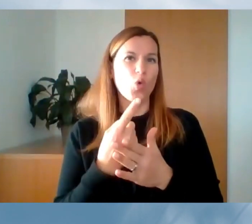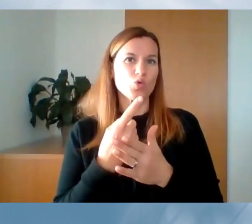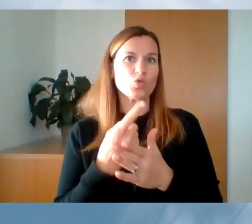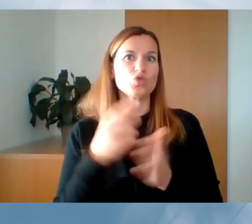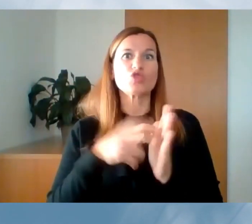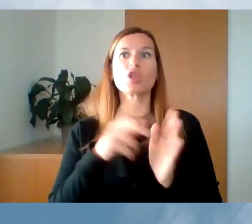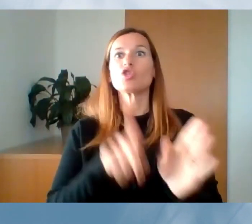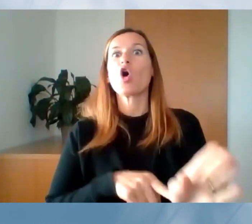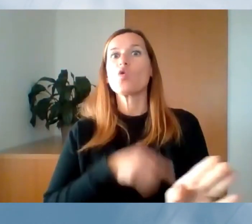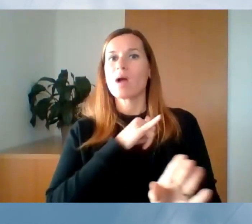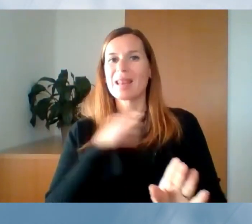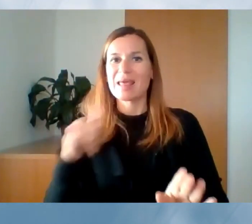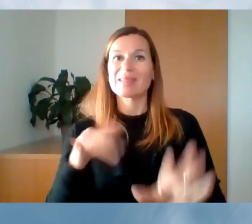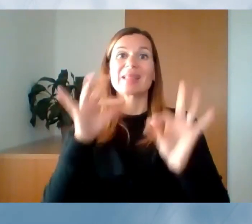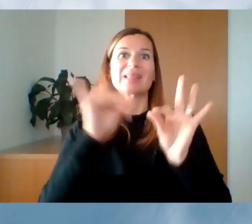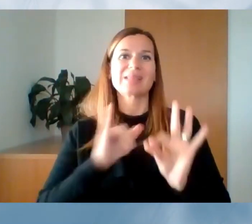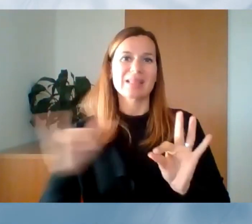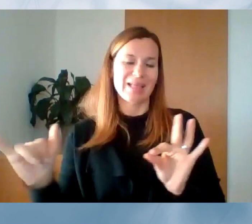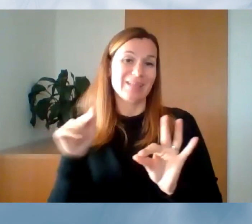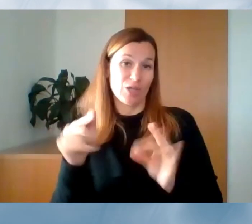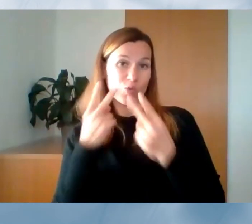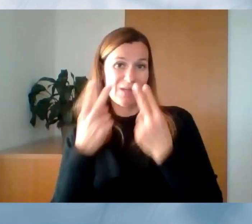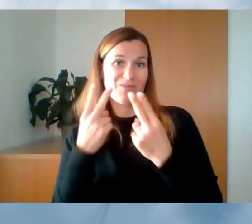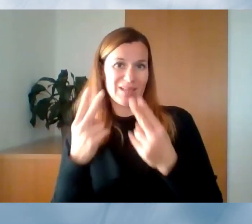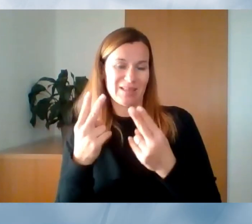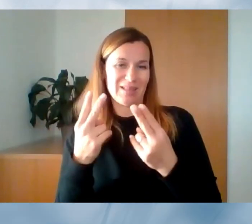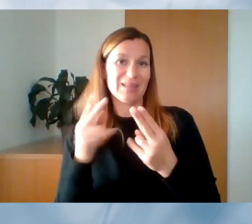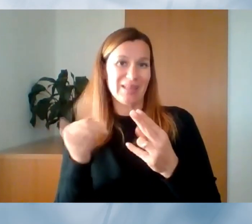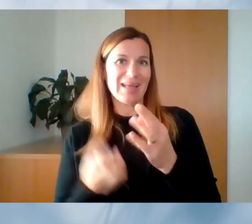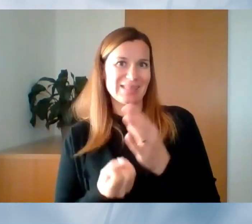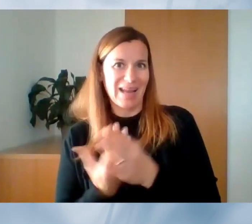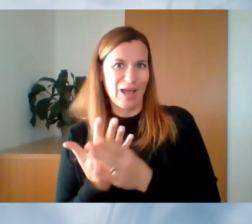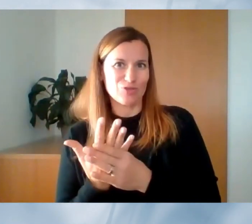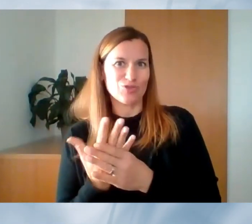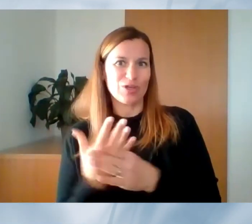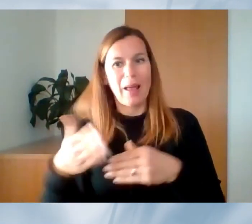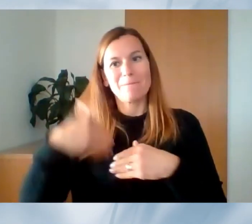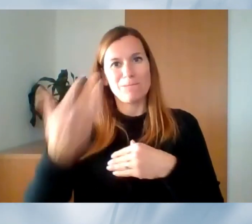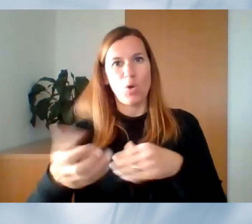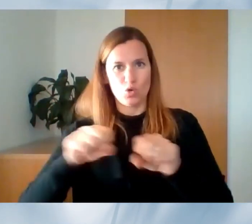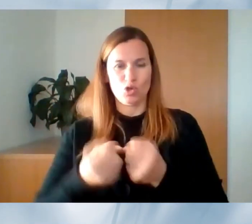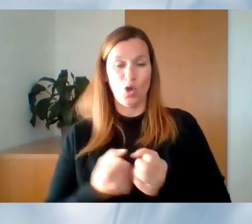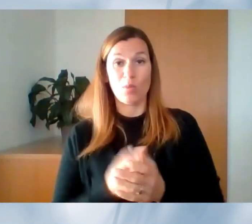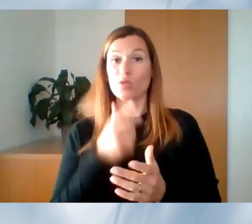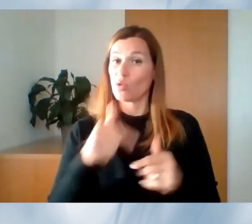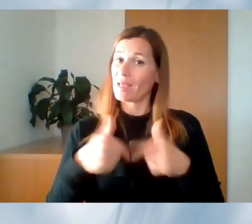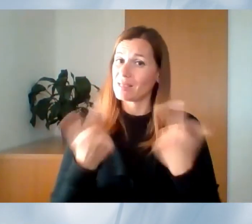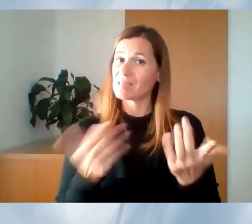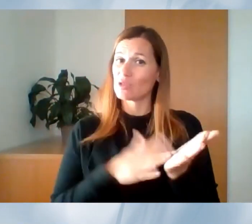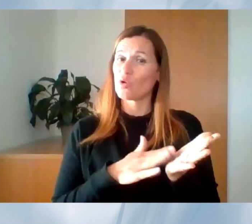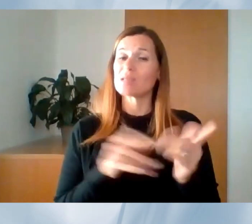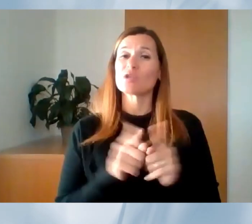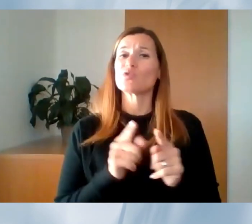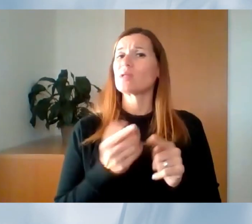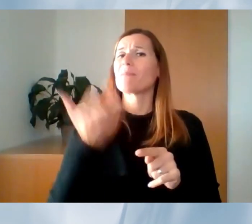morda. To se na kosti vidi, da je zaraščena po zlomu. Lejte, tu je jasen dokaz, da tudi pred